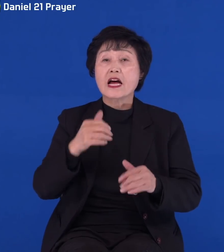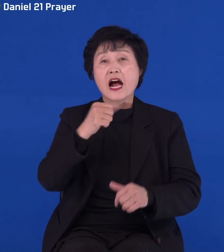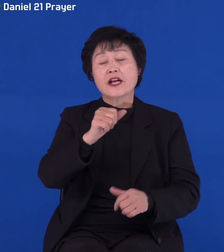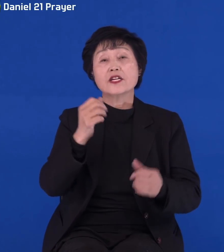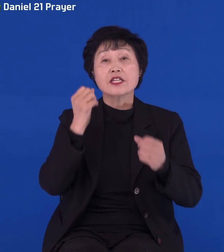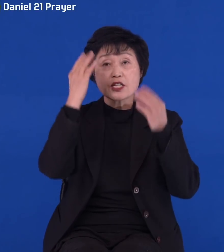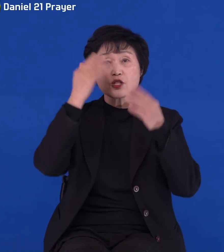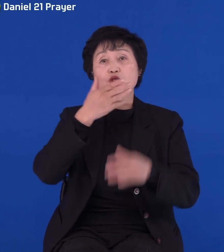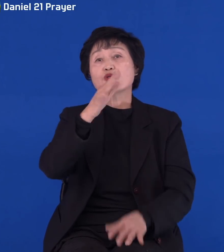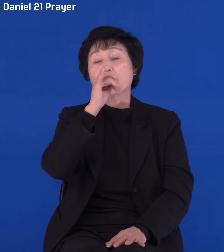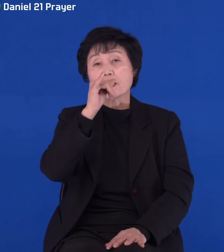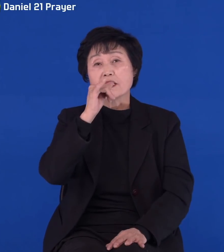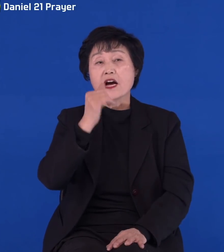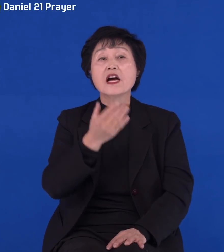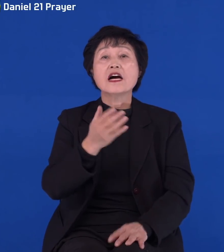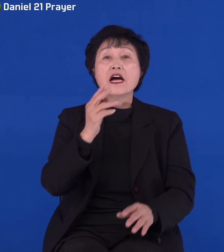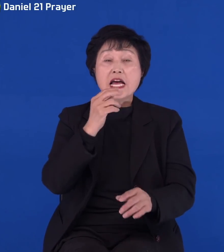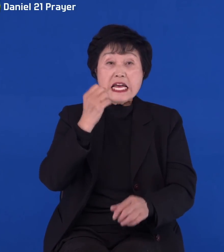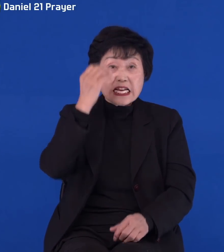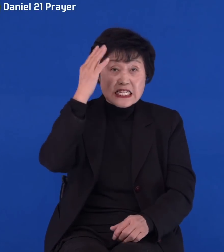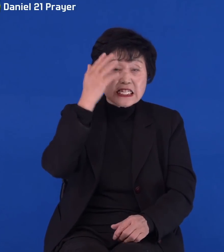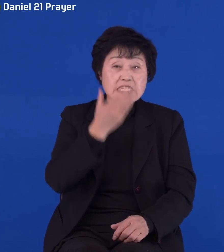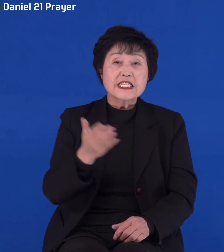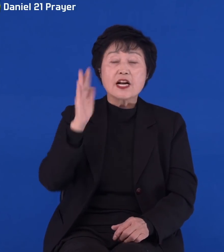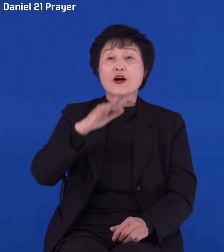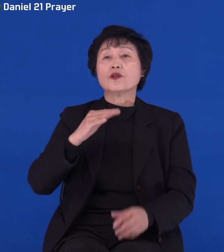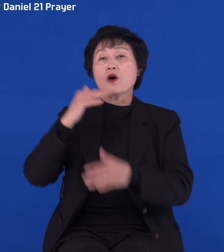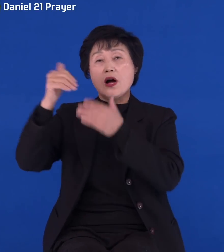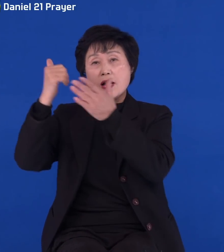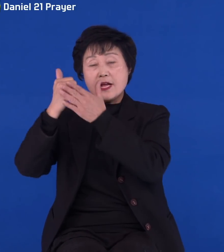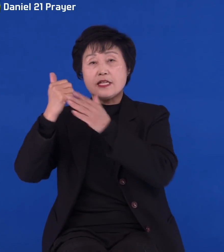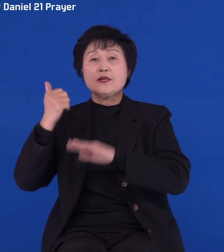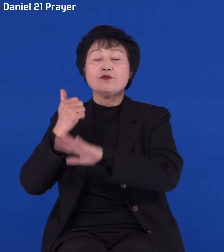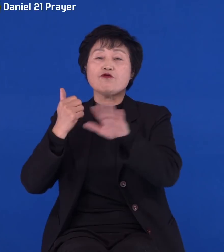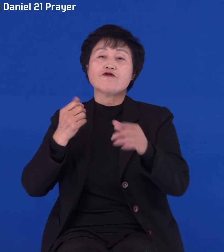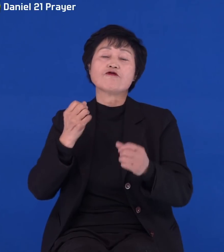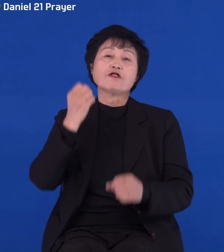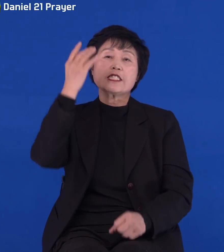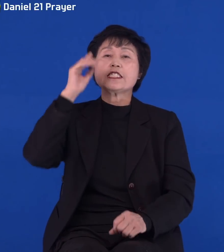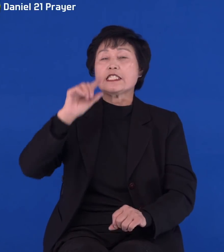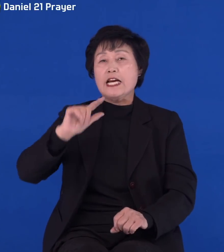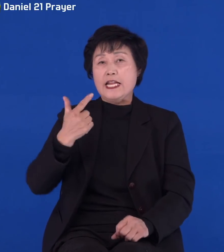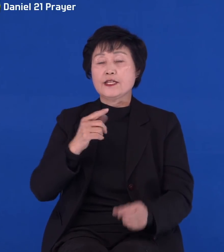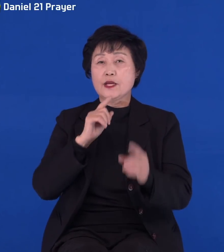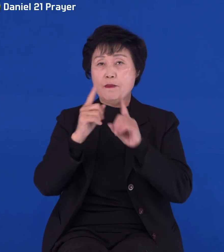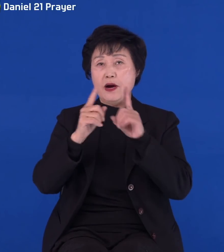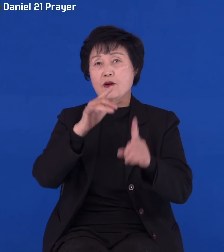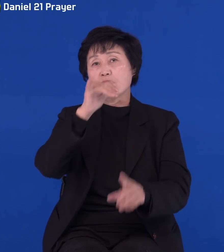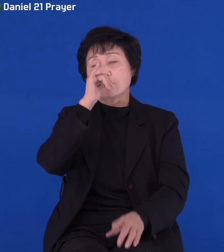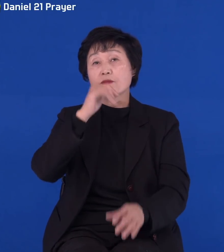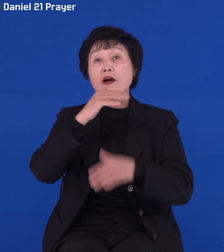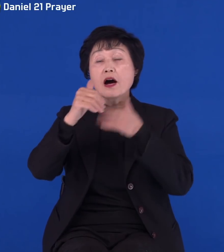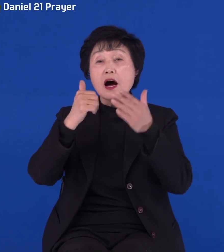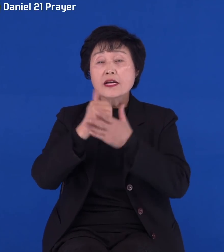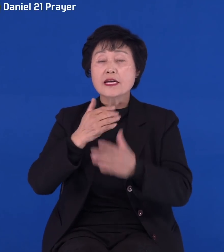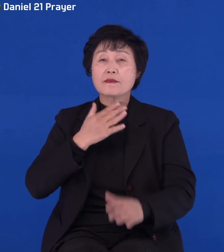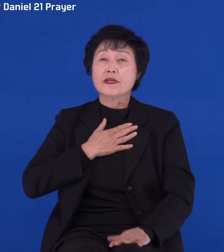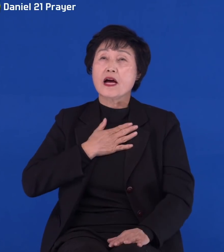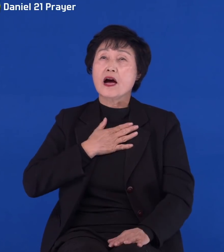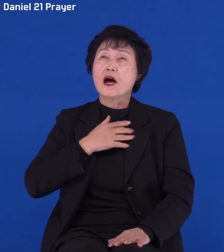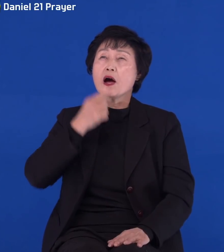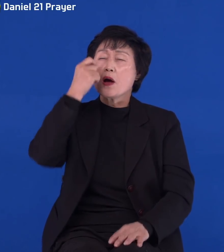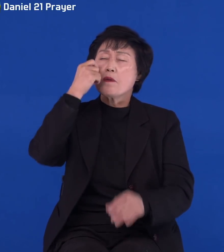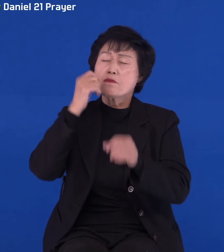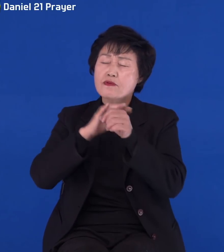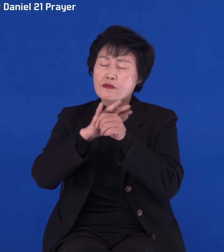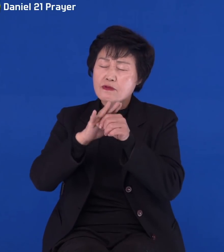아니할 것이라. 내가 너를 내 손바닥에 새겼고 너의 성벽이 항상 내 앞에 있나니. 하나님이 나를 불쌍히 여긴다는